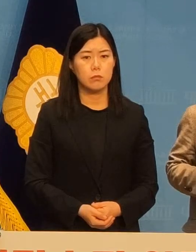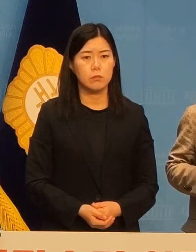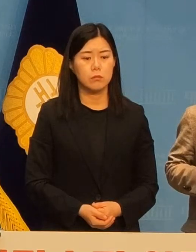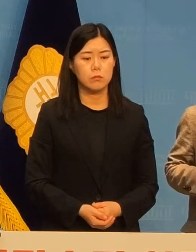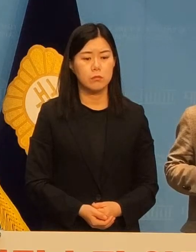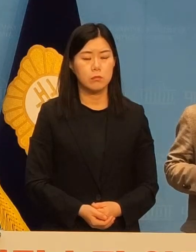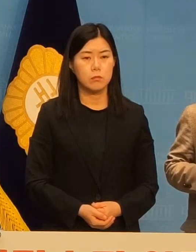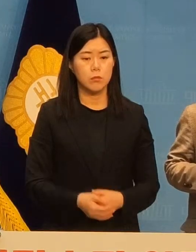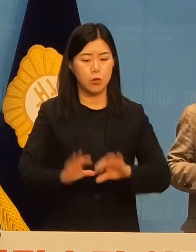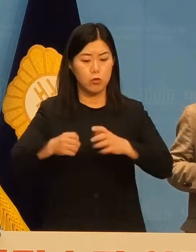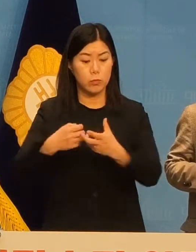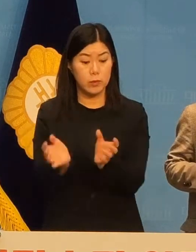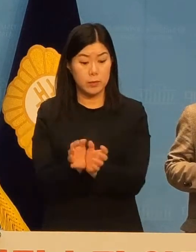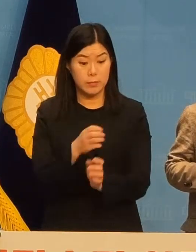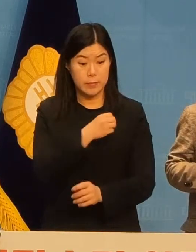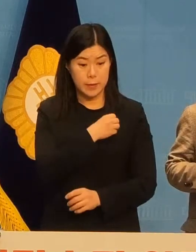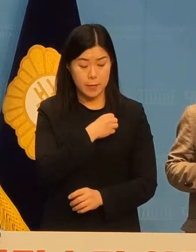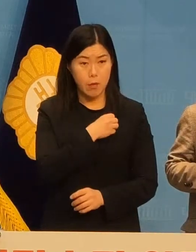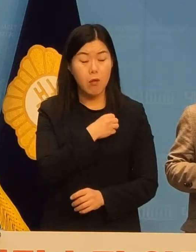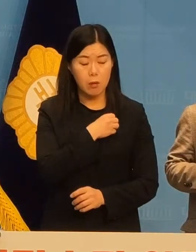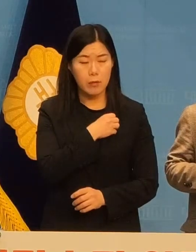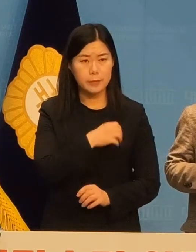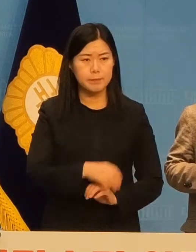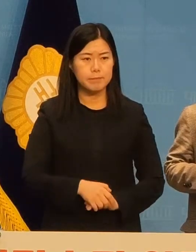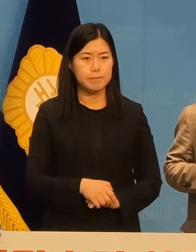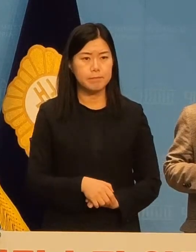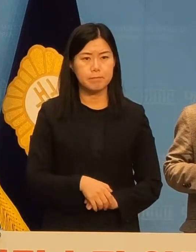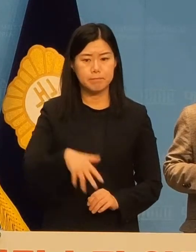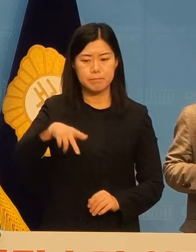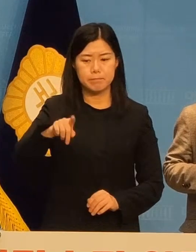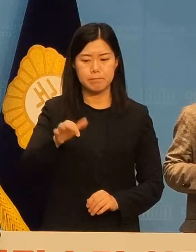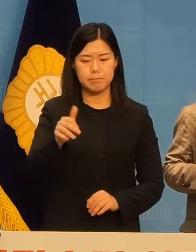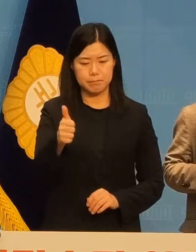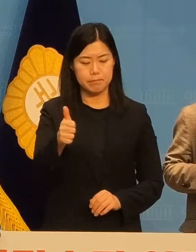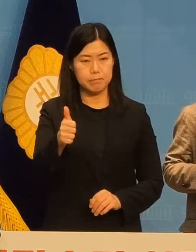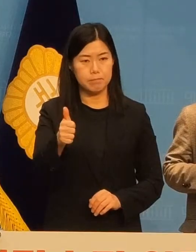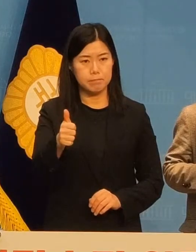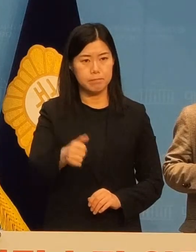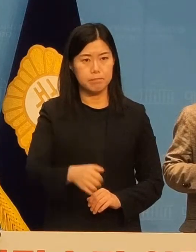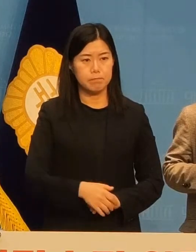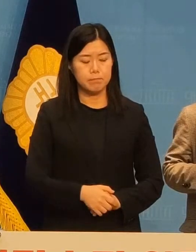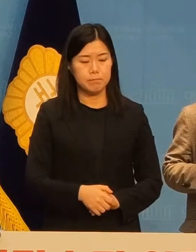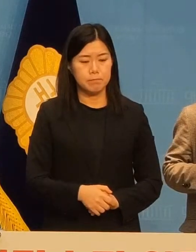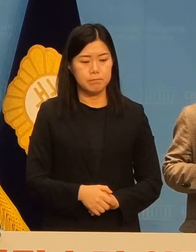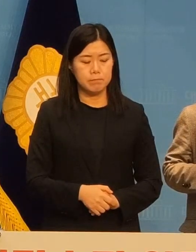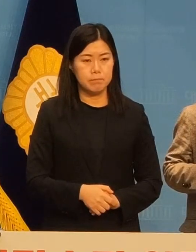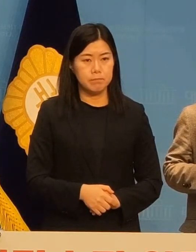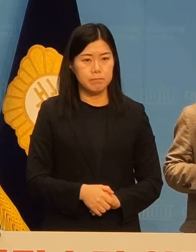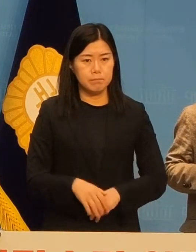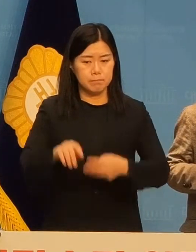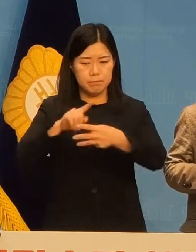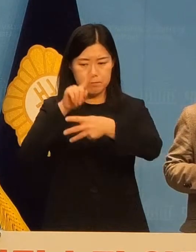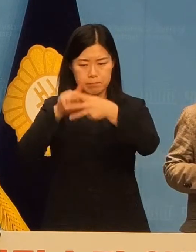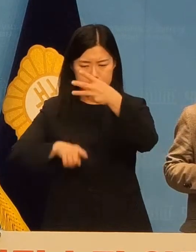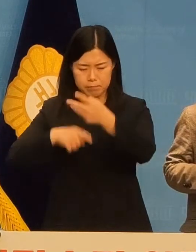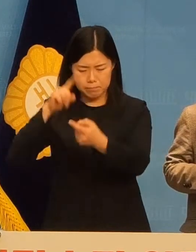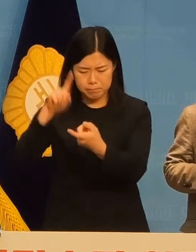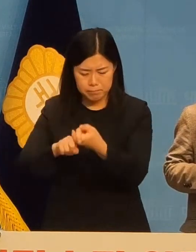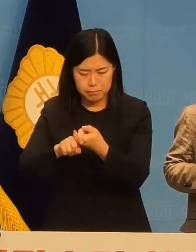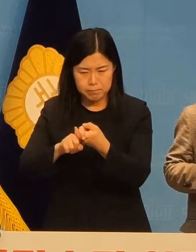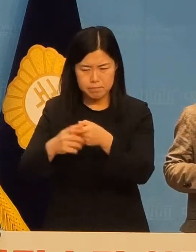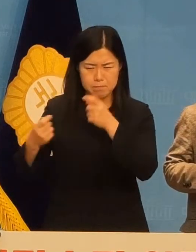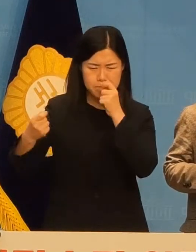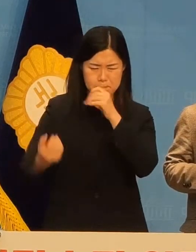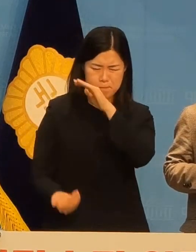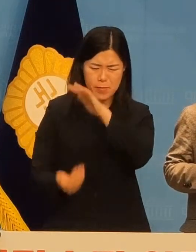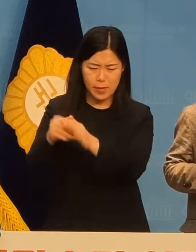정상적인 국민의힘 당원들은 장동혁 대표가 윤석열과 결탁하고 극우 세력과